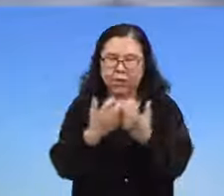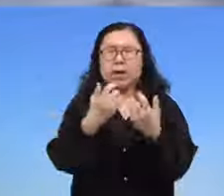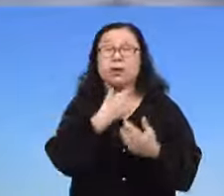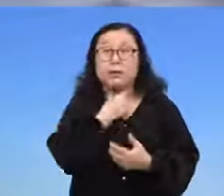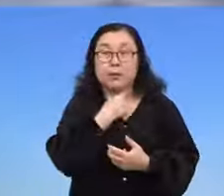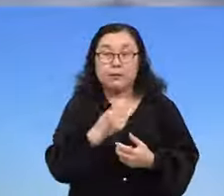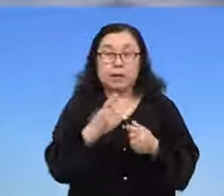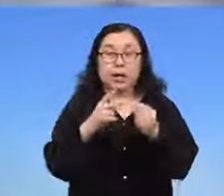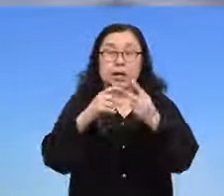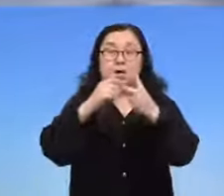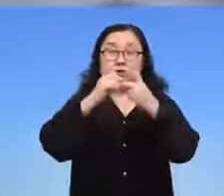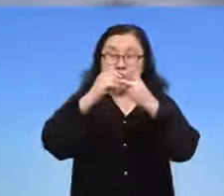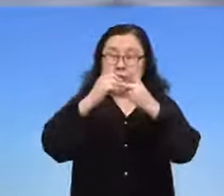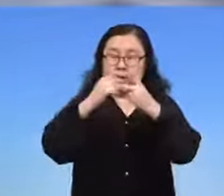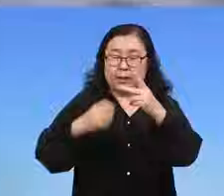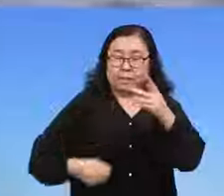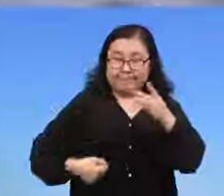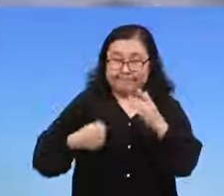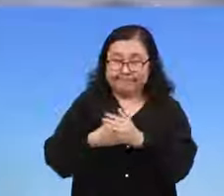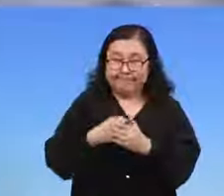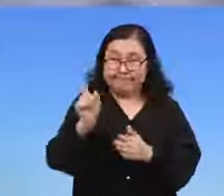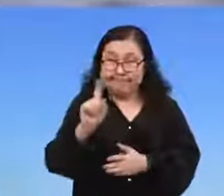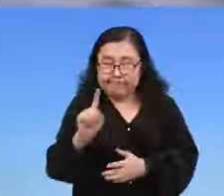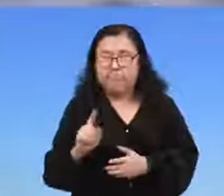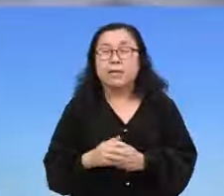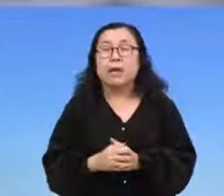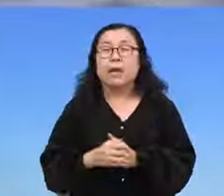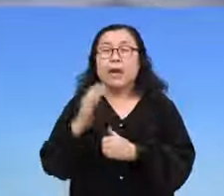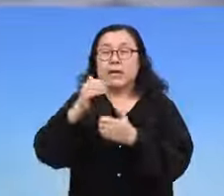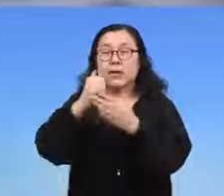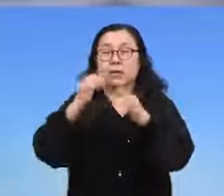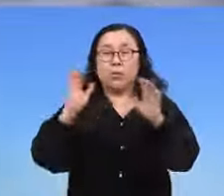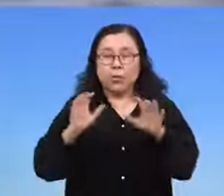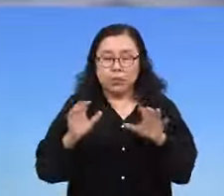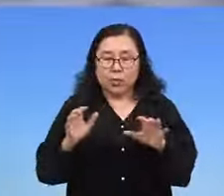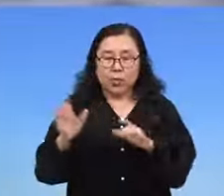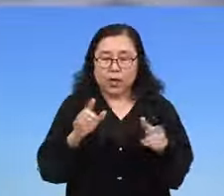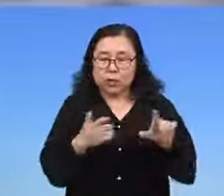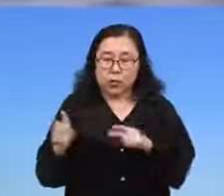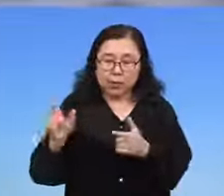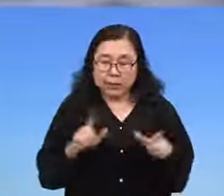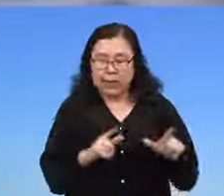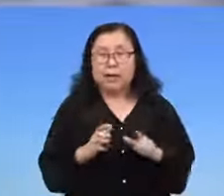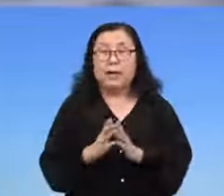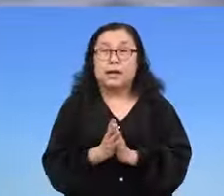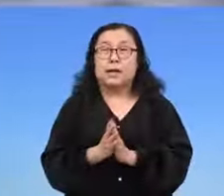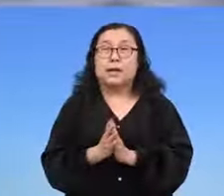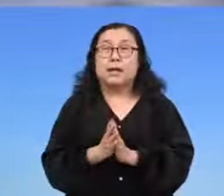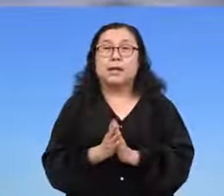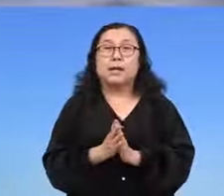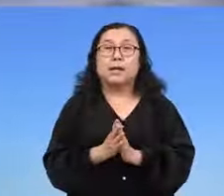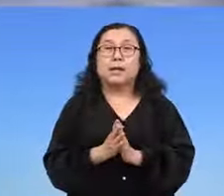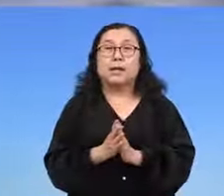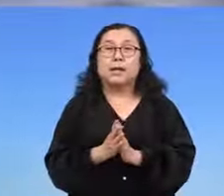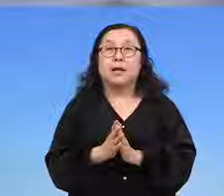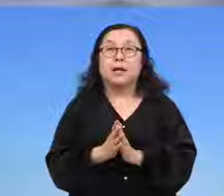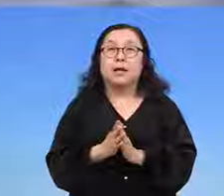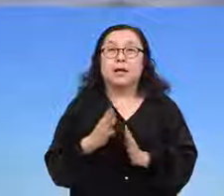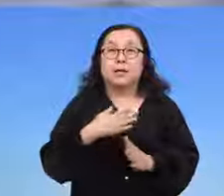원합니다. 그 다음에 두 번째로 다짐하는 게 뭐냐 하면은, 하나님 오늘 하루도